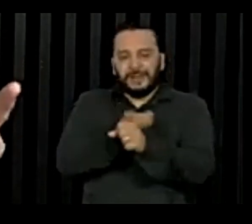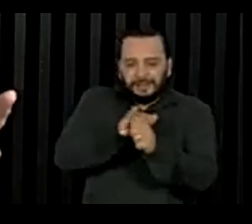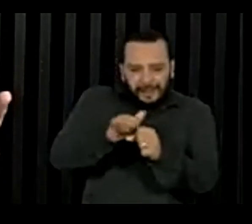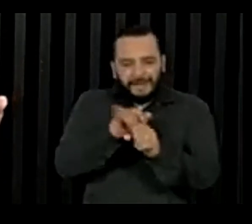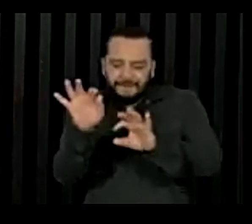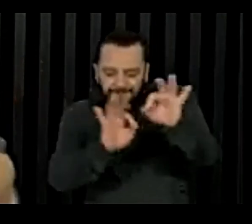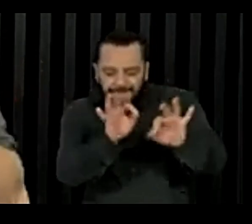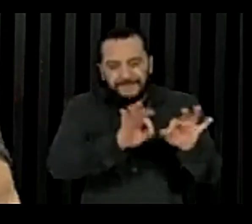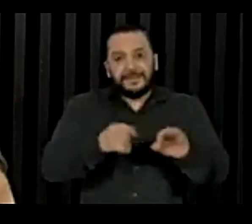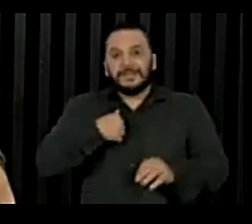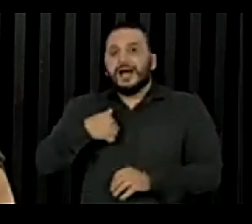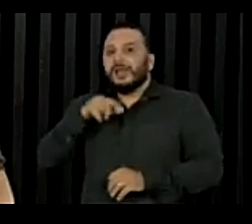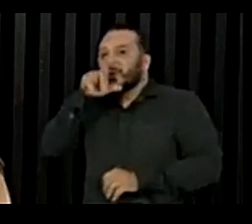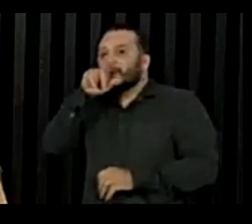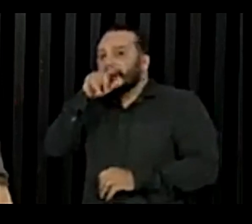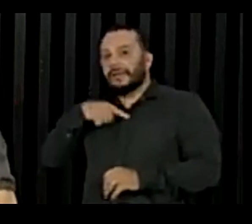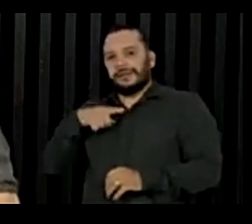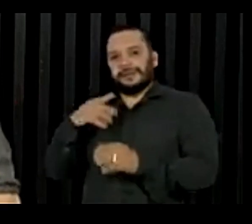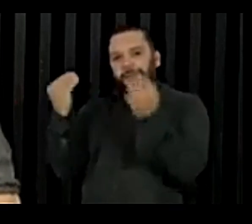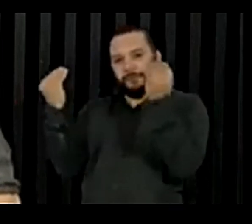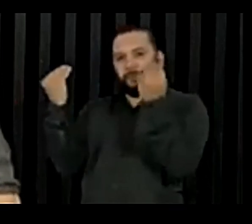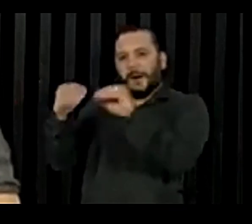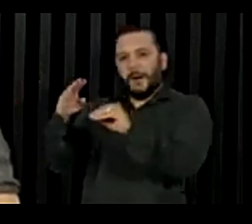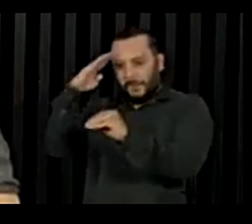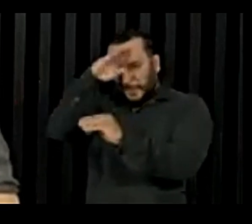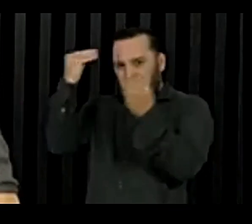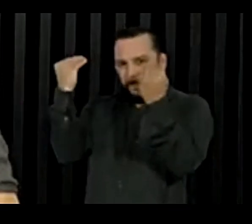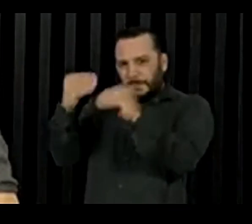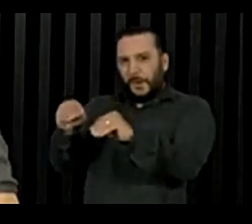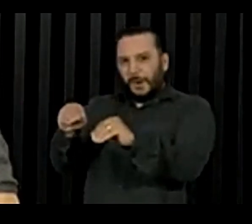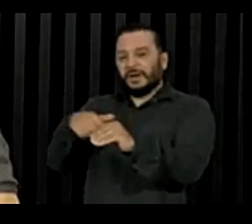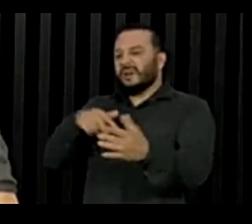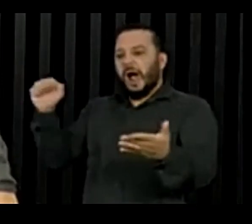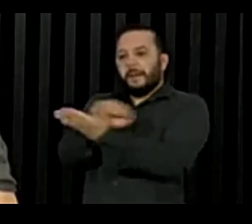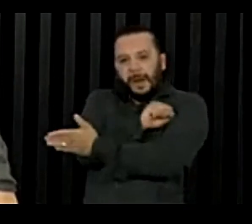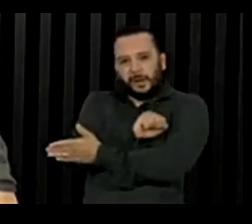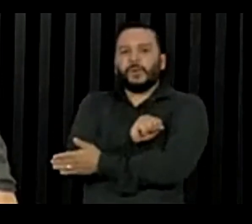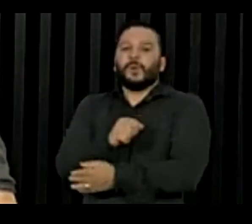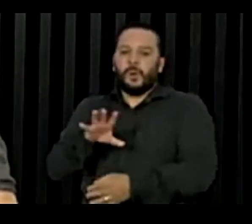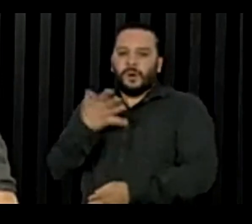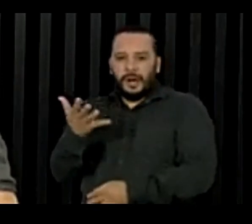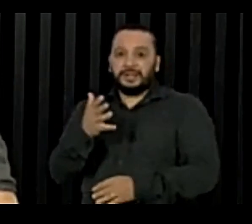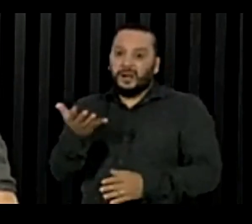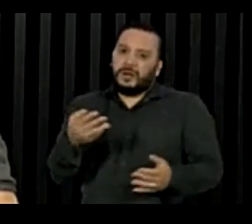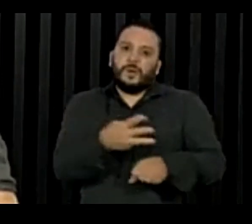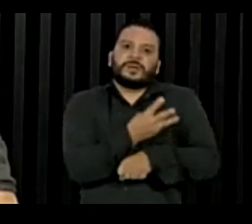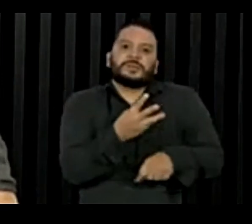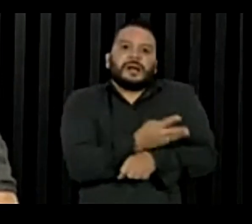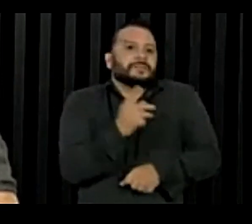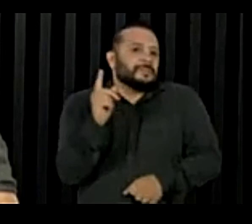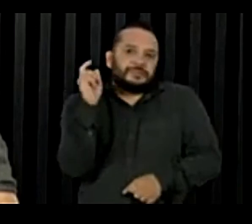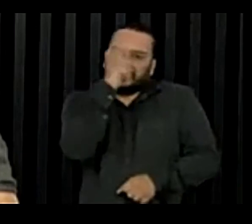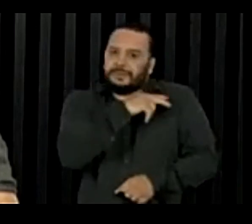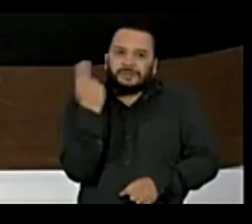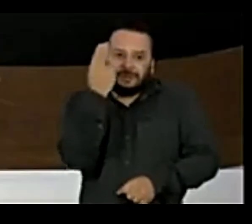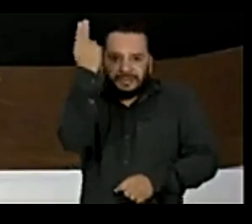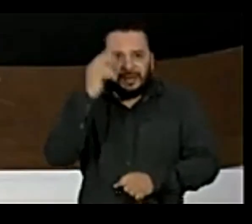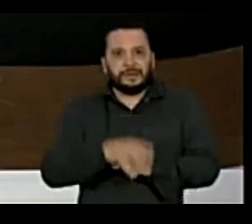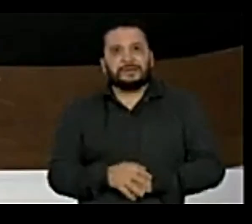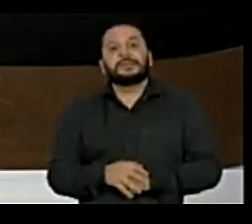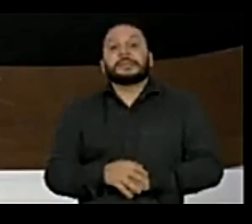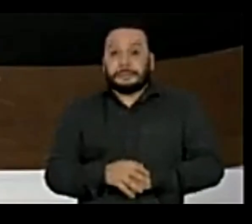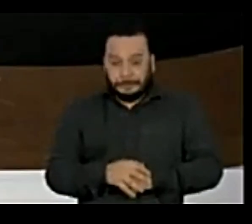ele publicou uma fake news. Já no WhatsApp, aí é uma pergunta que é muito difícil de ser respondida, eu não tenho resposta hoje. A gente vai